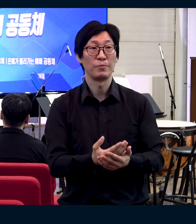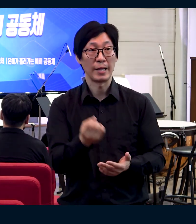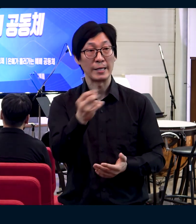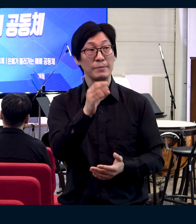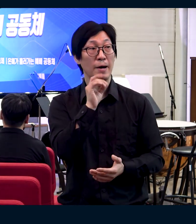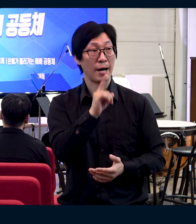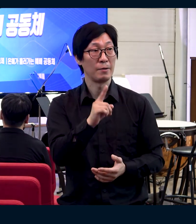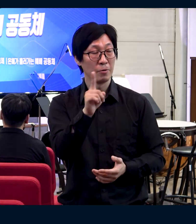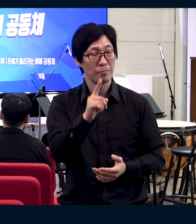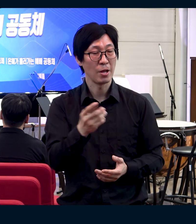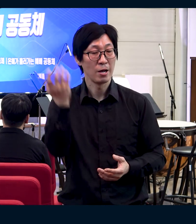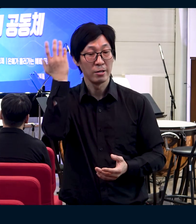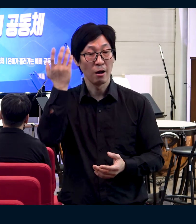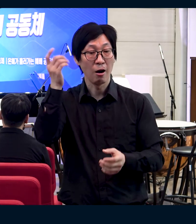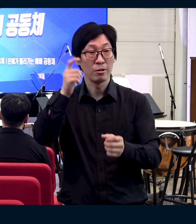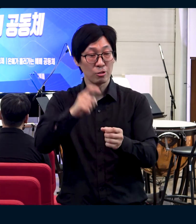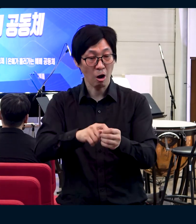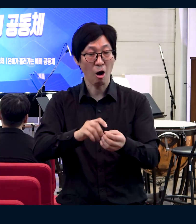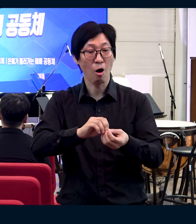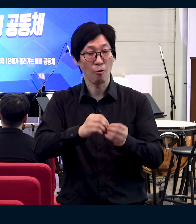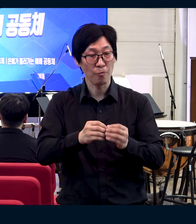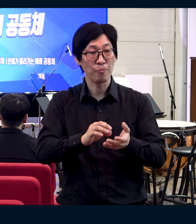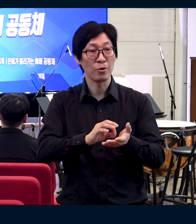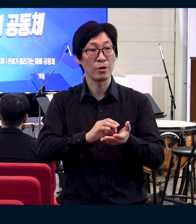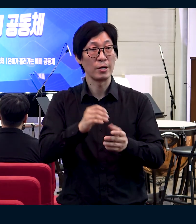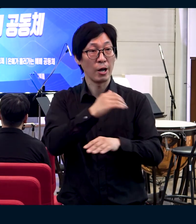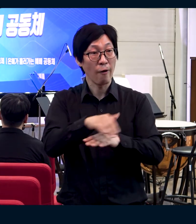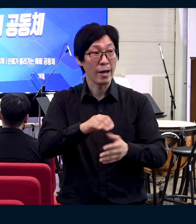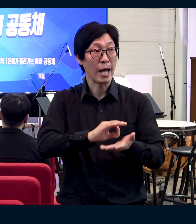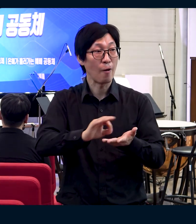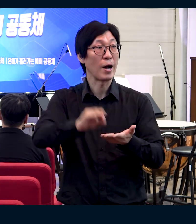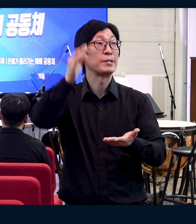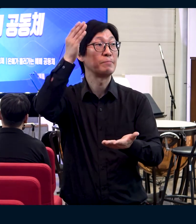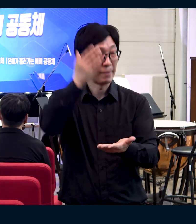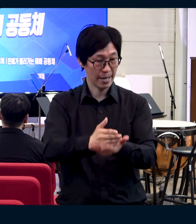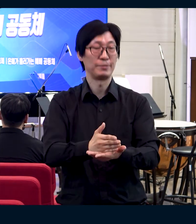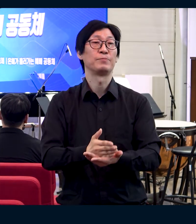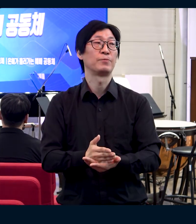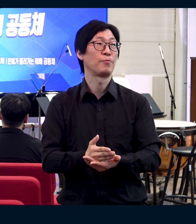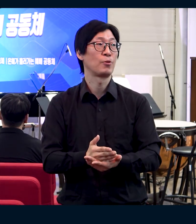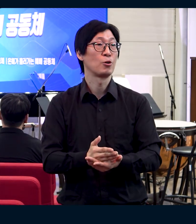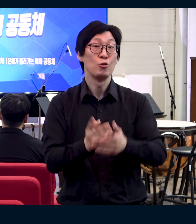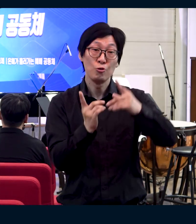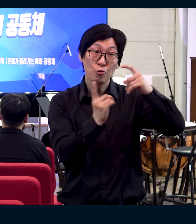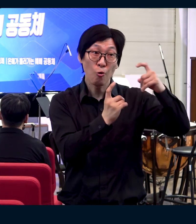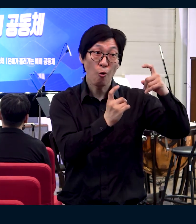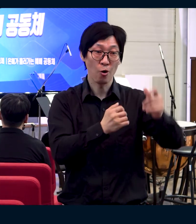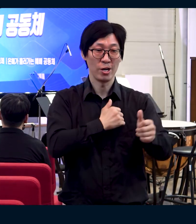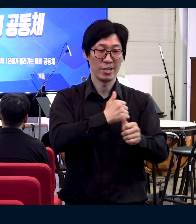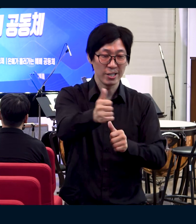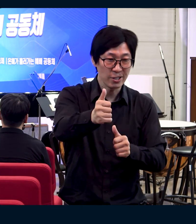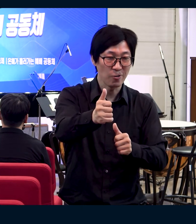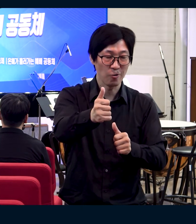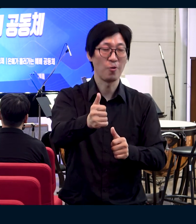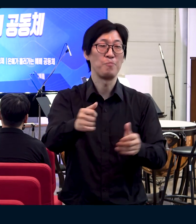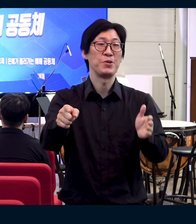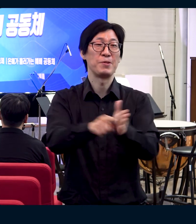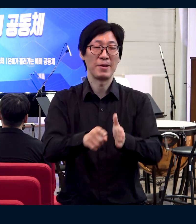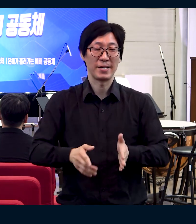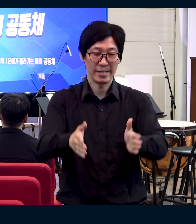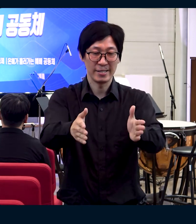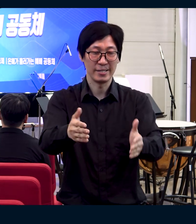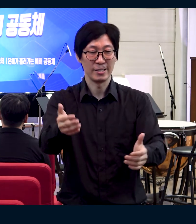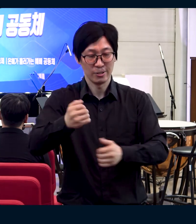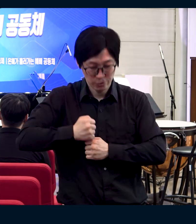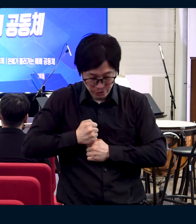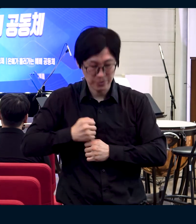여러분, 다시 말합니다. 영적 편법을 쓰지 마십시오. 그 유혹을 이겨내고 신앙의 길을 지켜낼